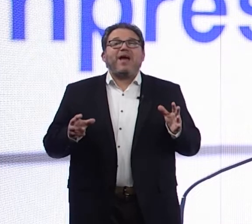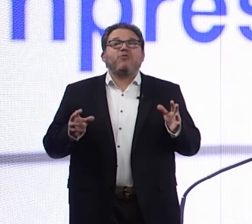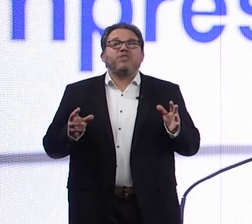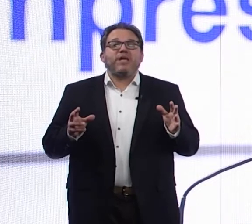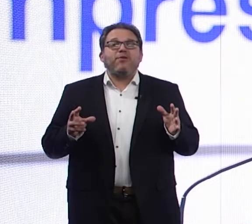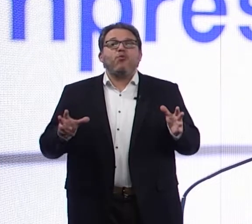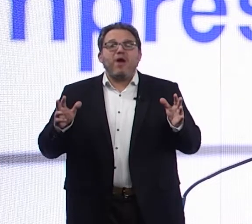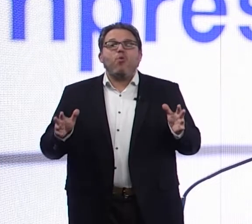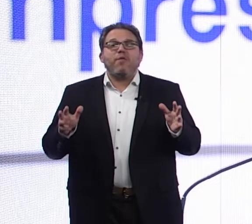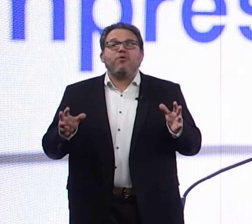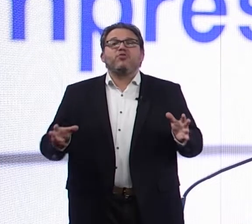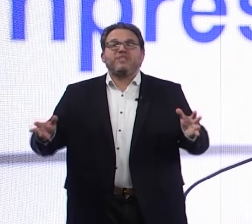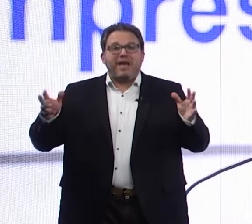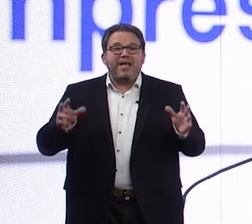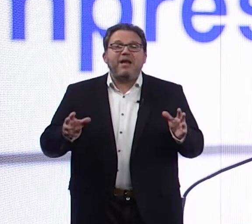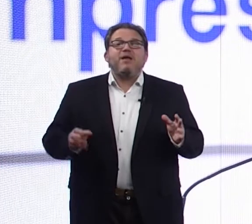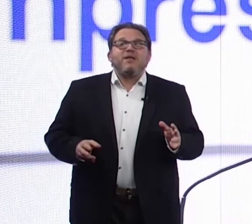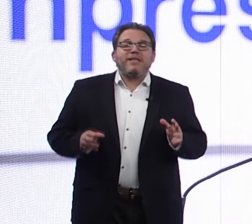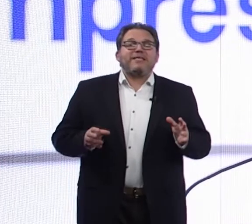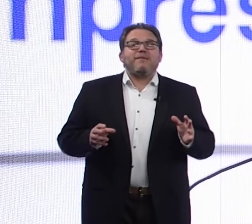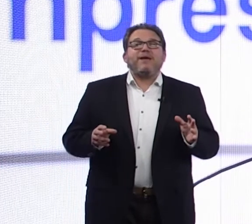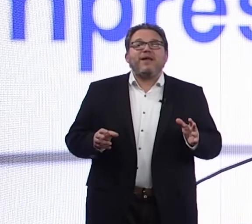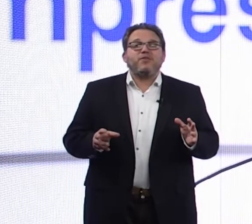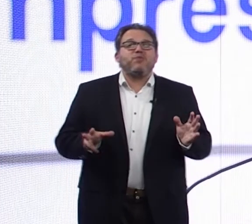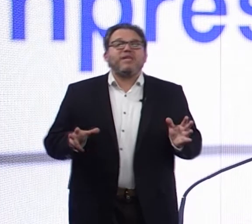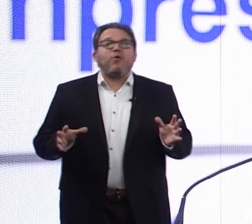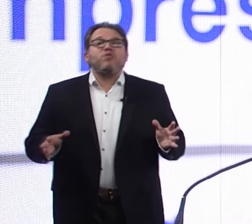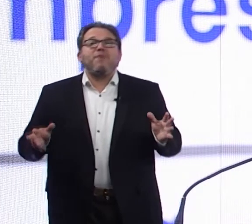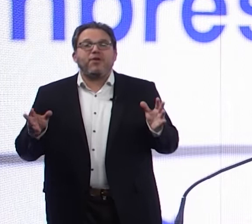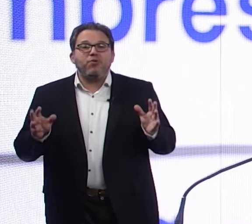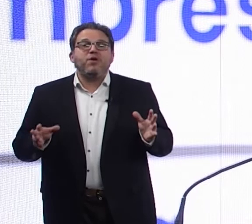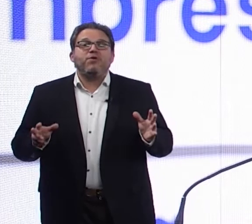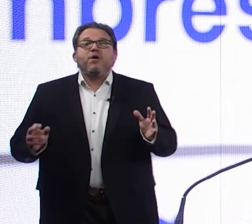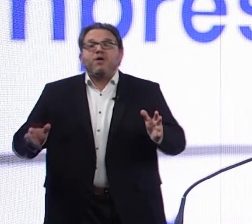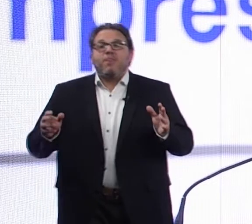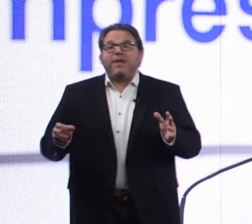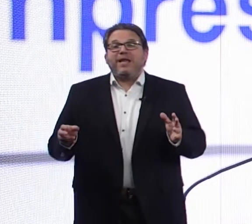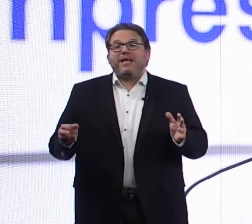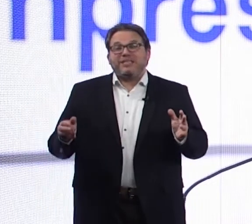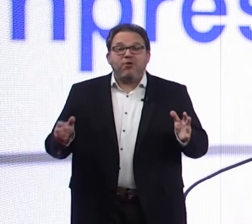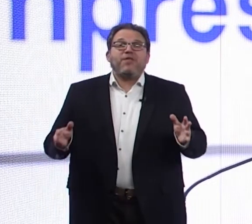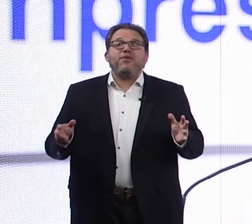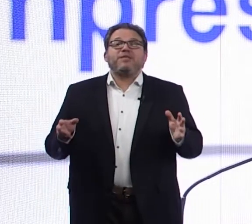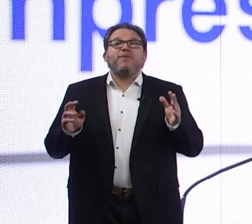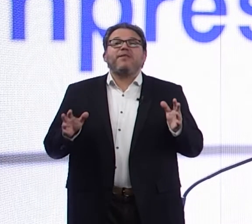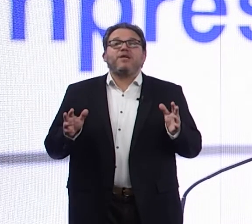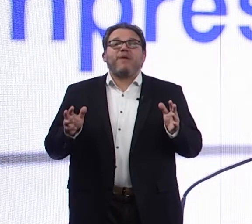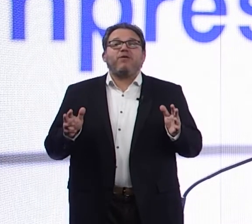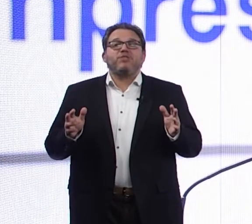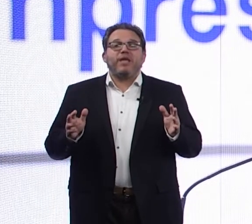conseguir un acuerdo salarial de esta manera después de la última reunión de las negociaciones abiertas para conseguir